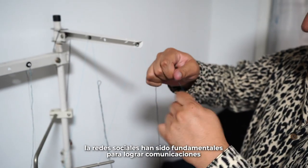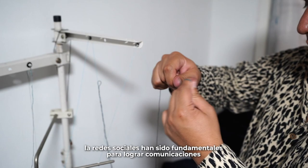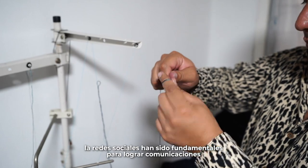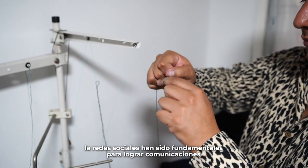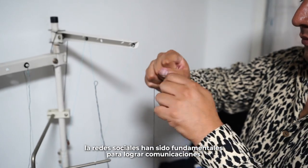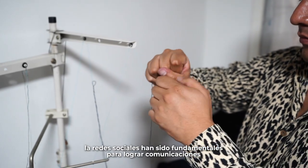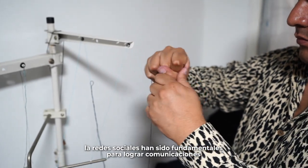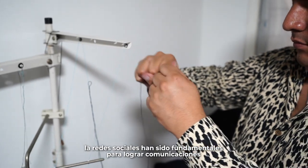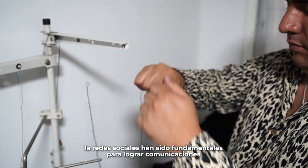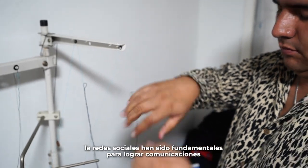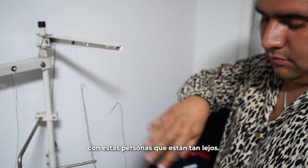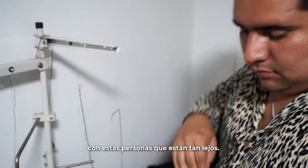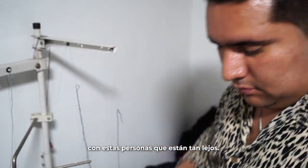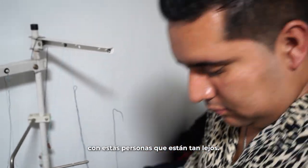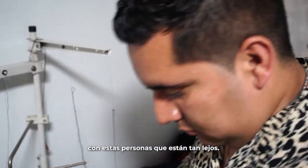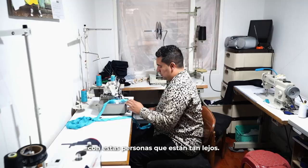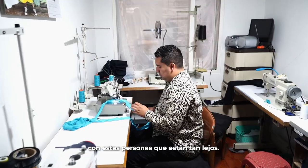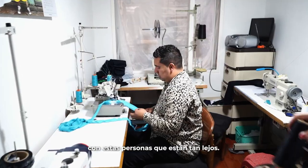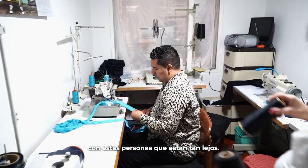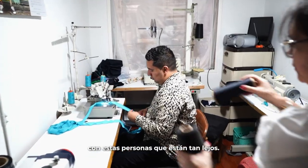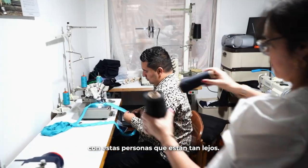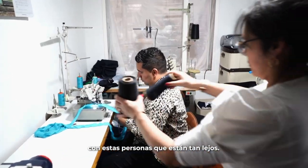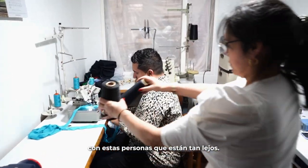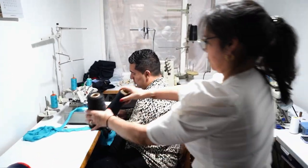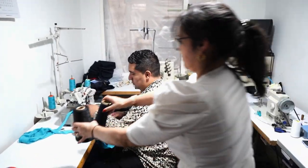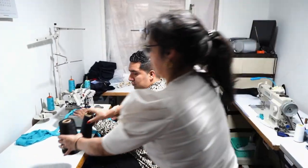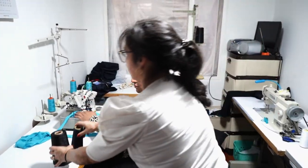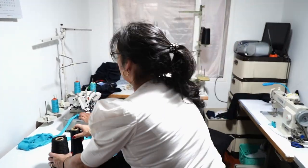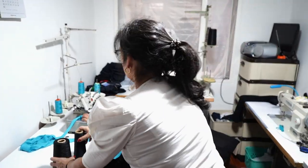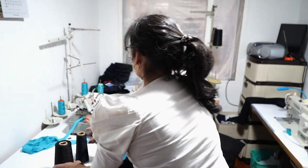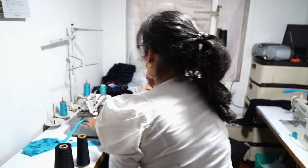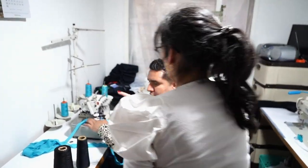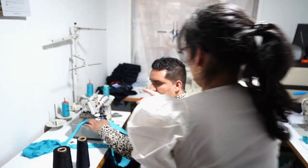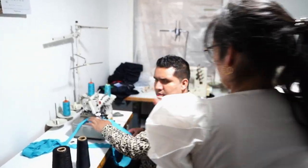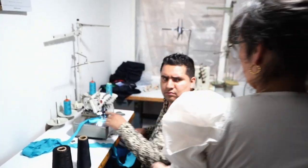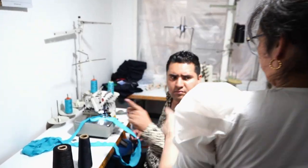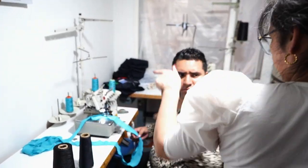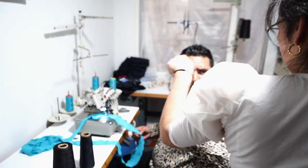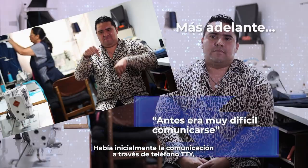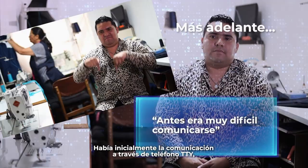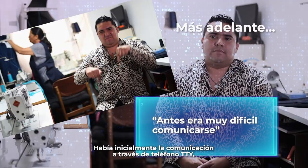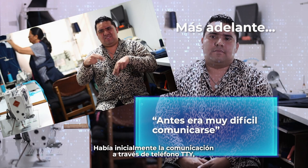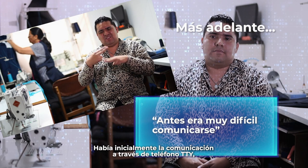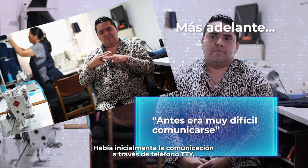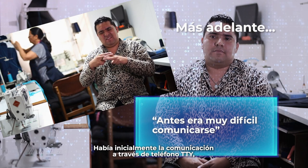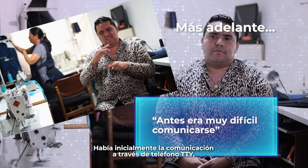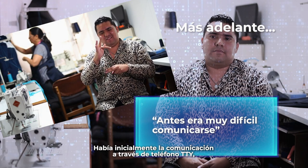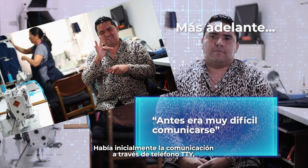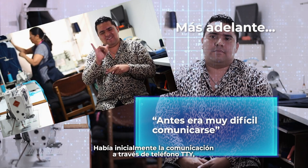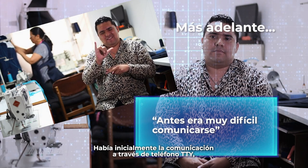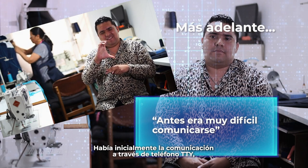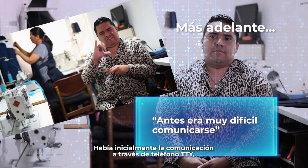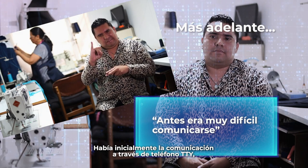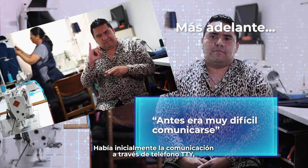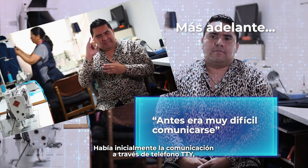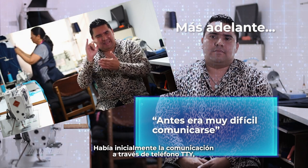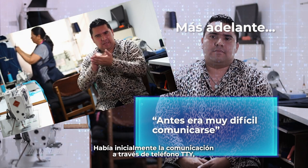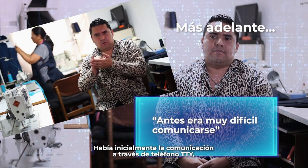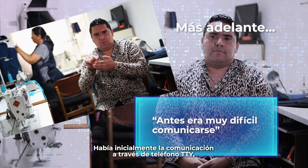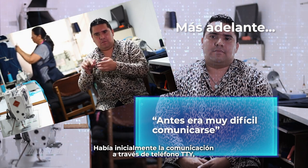comunicaciones con estas personas que están tan lejos. había inicialmente la comunicación a